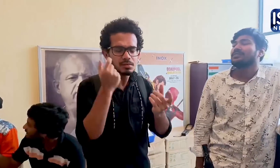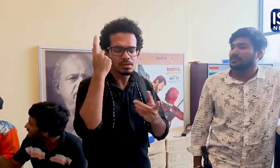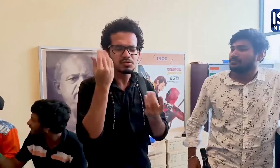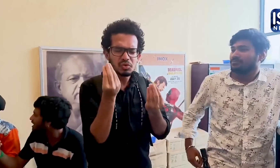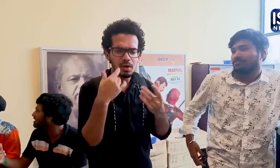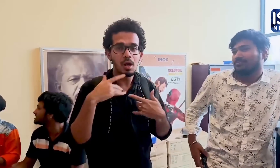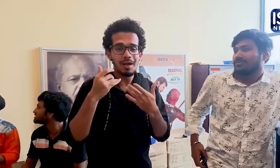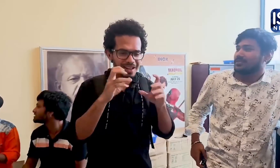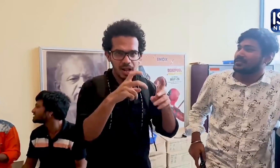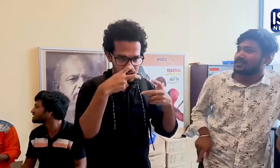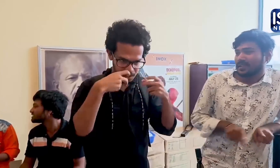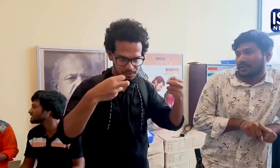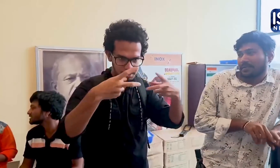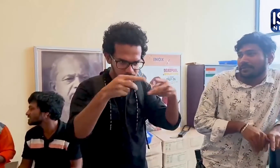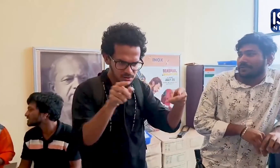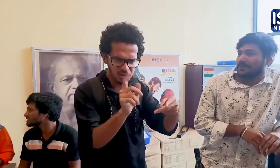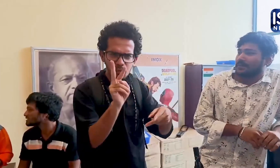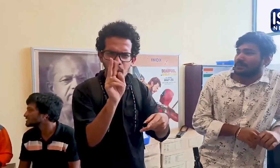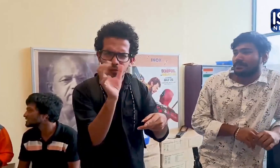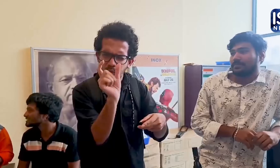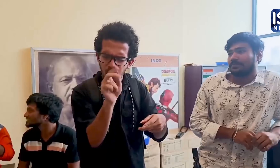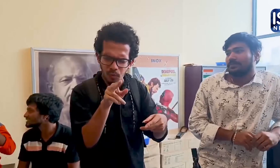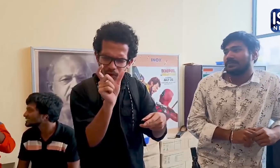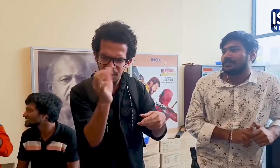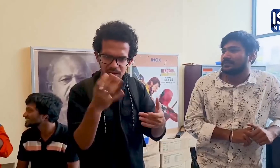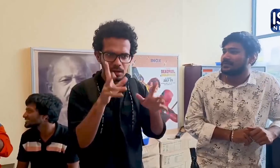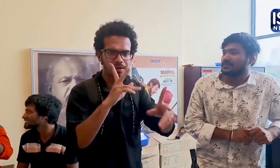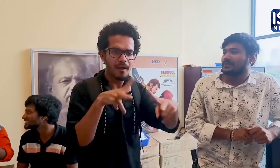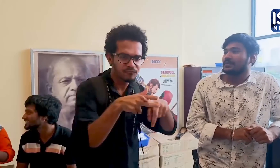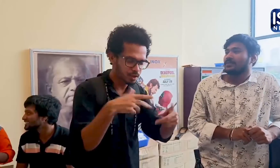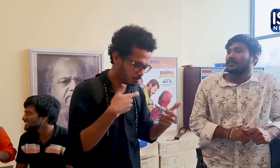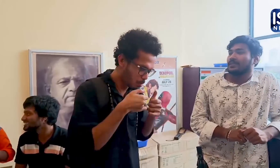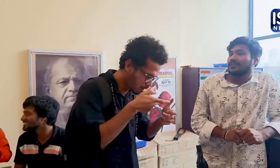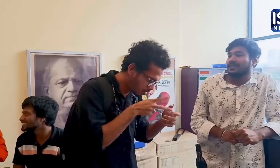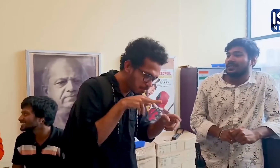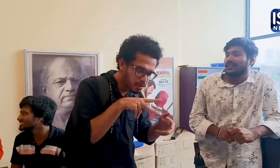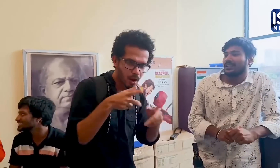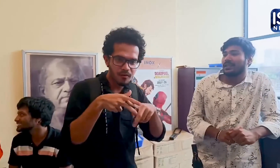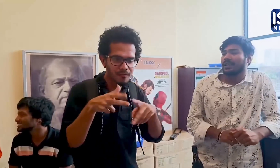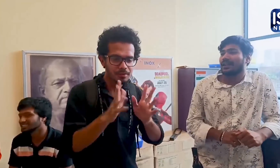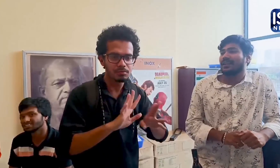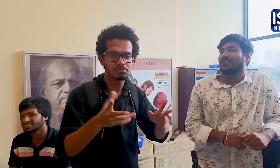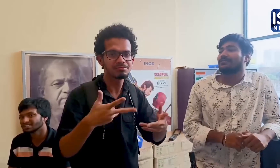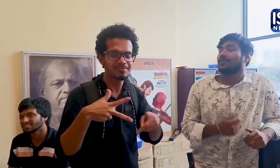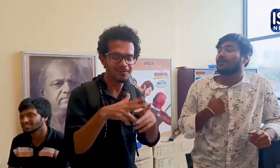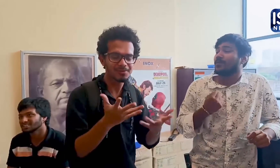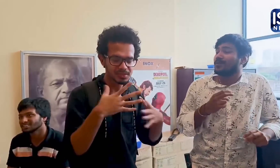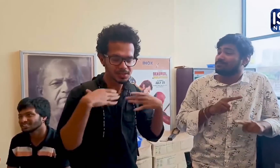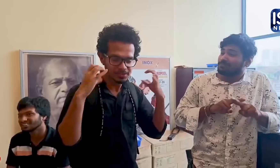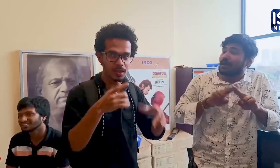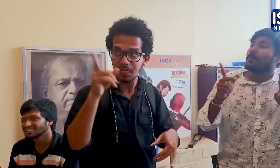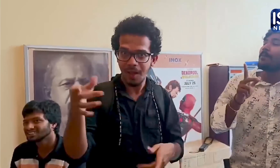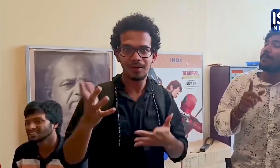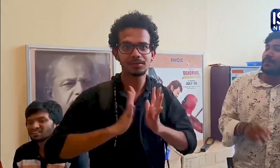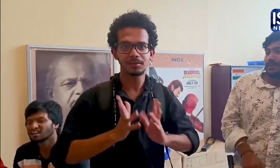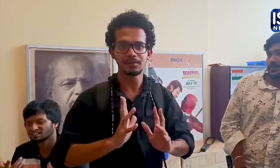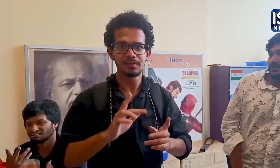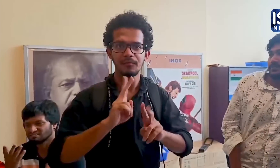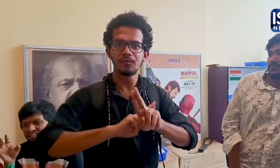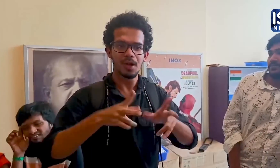हैं। कभी कभी मैं नहीं समझ पाता तो मैं पॉज करता हूँ, मीनिंग देखता हूँ और फिर देखना शुरू करता हूँ। बहुत सारे ब्रेक लेने पड़ते हैं। आईएसएल इंटरप्रिटेशन के